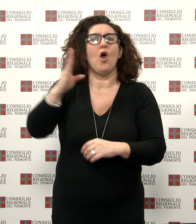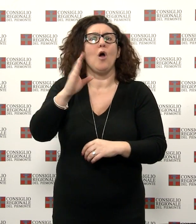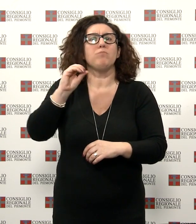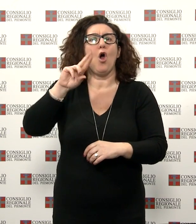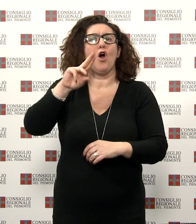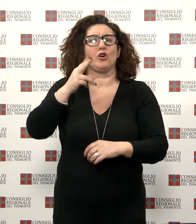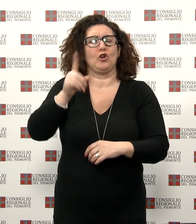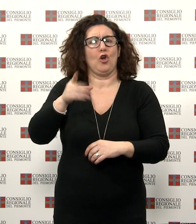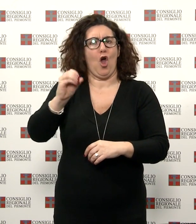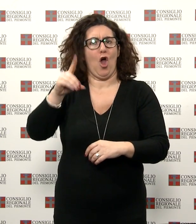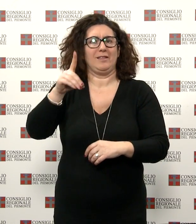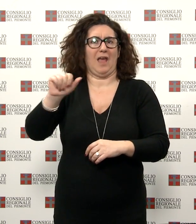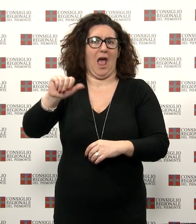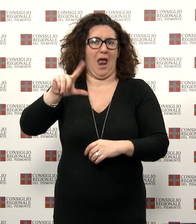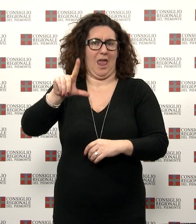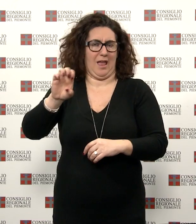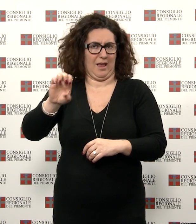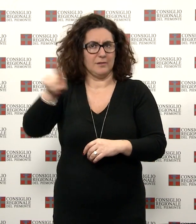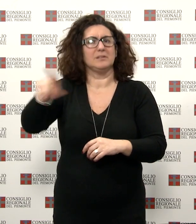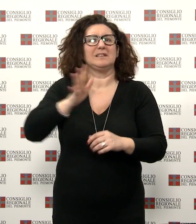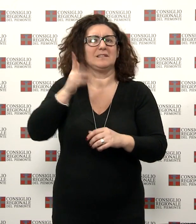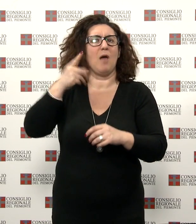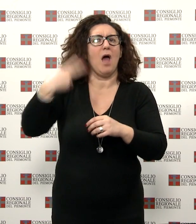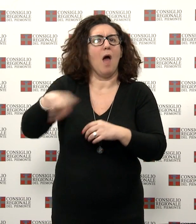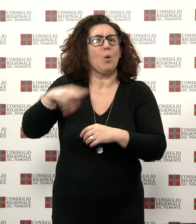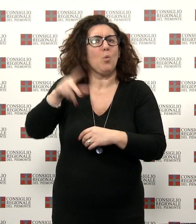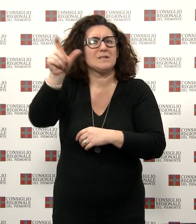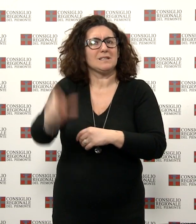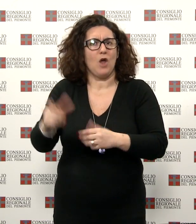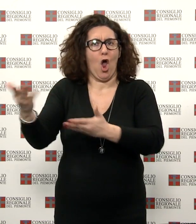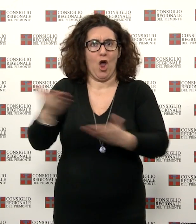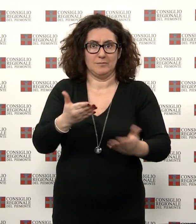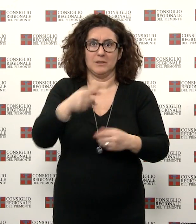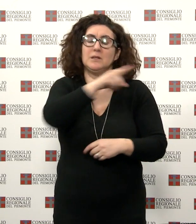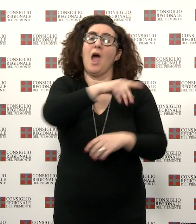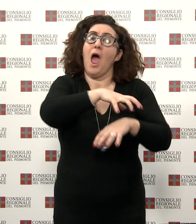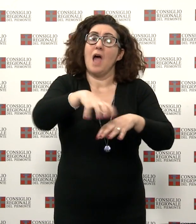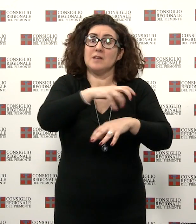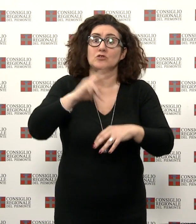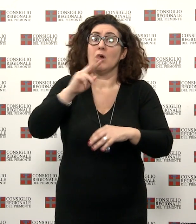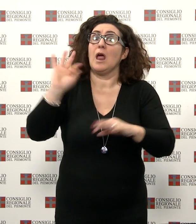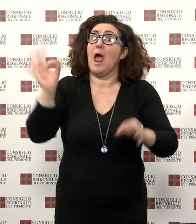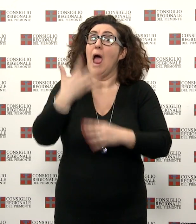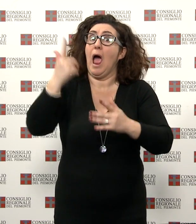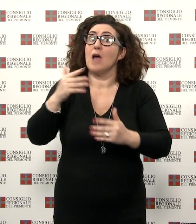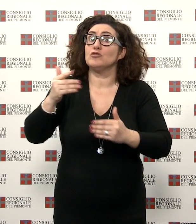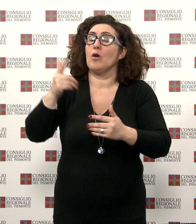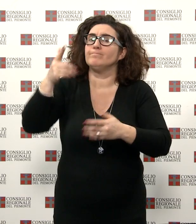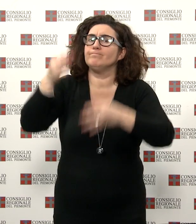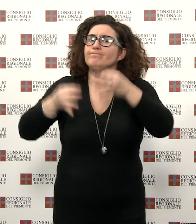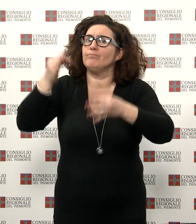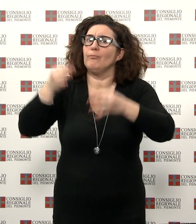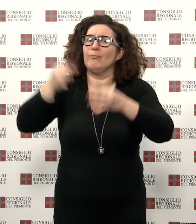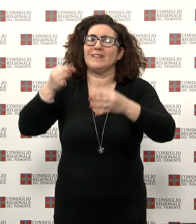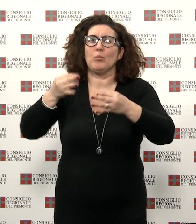ospiti. L'assessore ha annunciato che la regione si costituirà parte civile nel caso di rinvio a giudizio degli operatori.